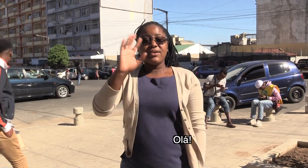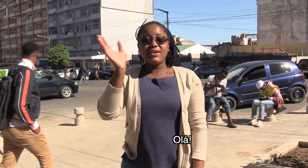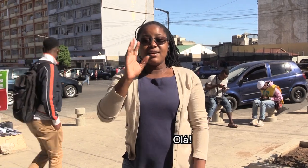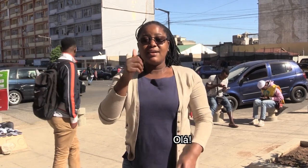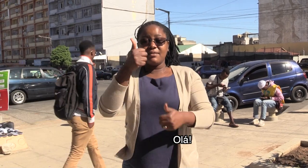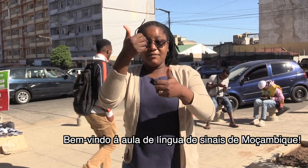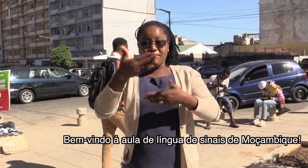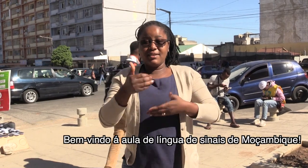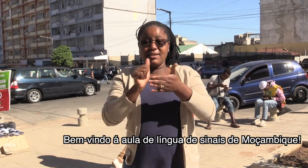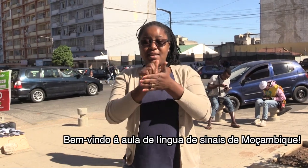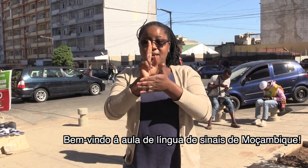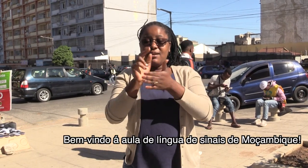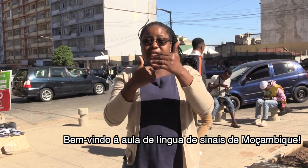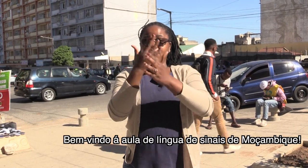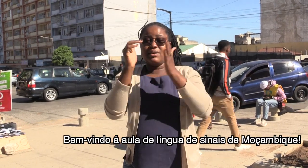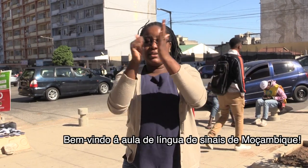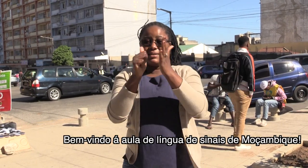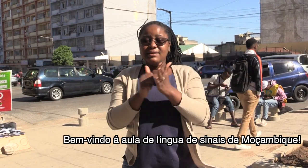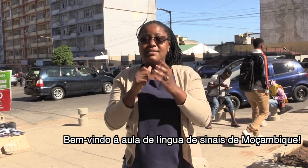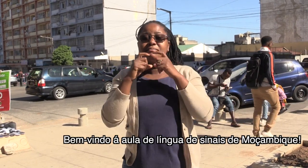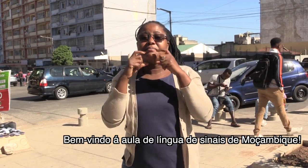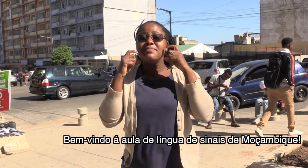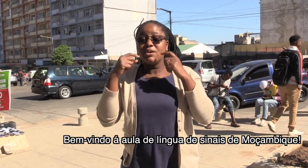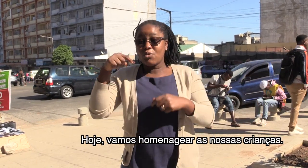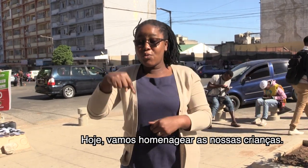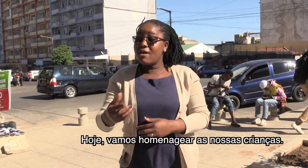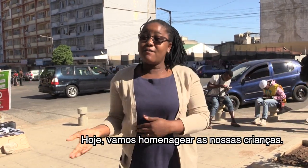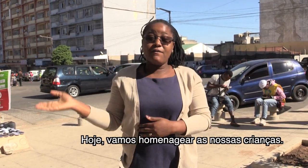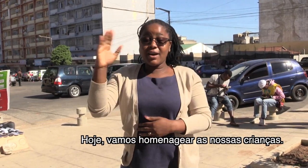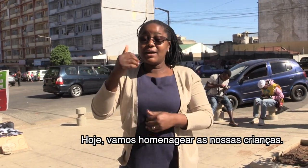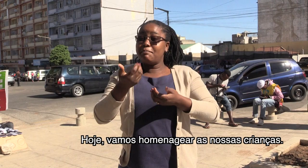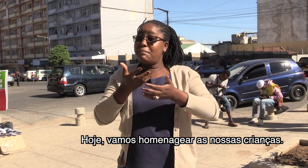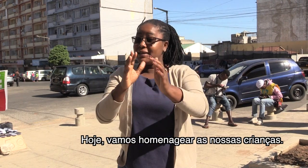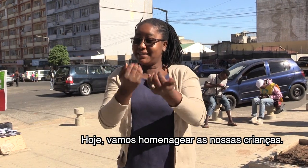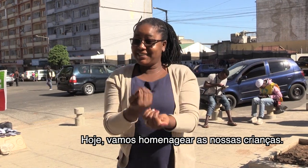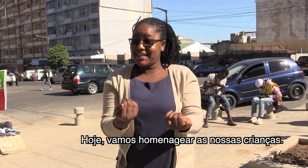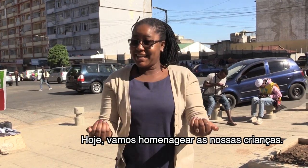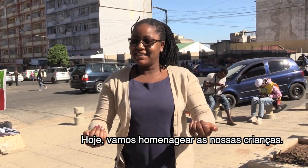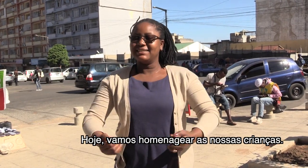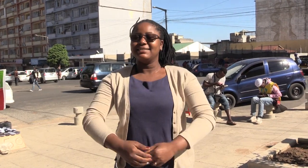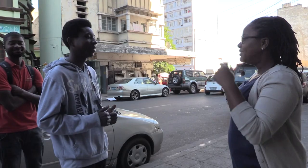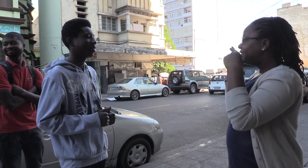Olá, bem-vindo à aula de Língua de Sinais de Moçambique. Hoje vamos homenagear as nossas crianças.